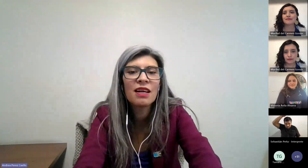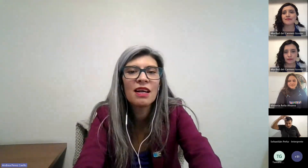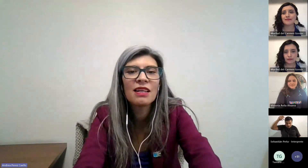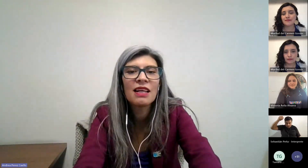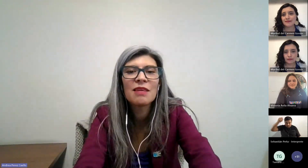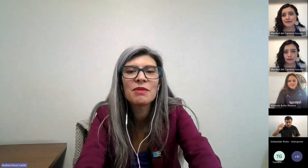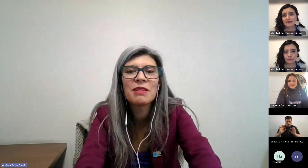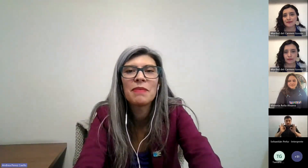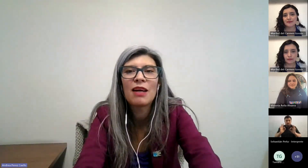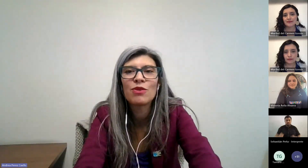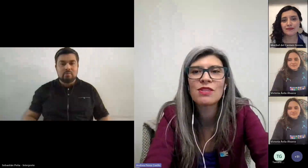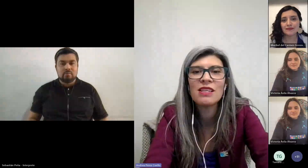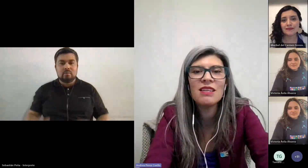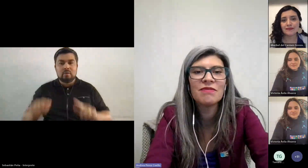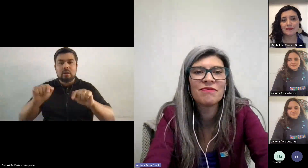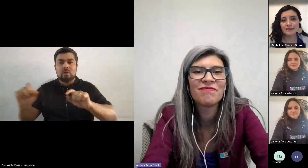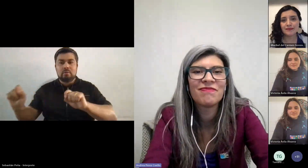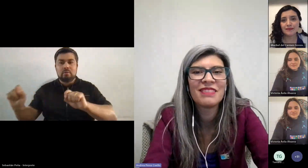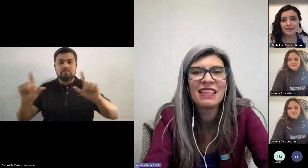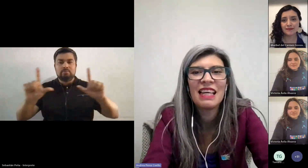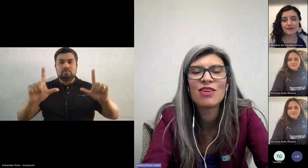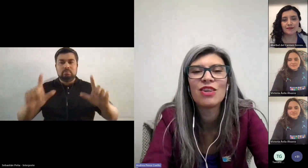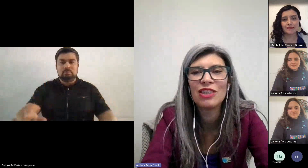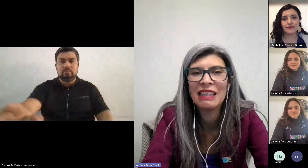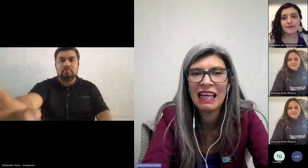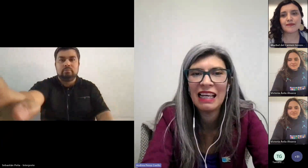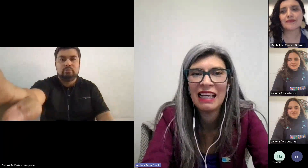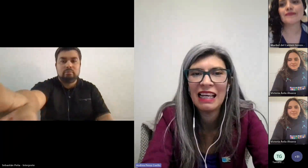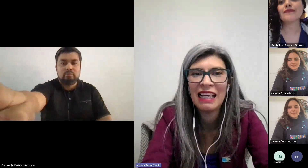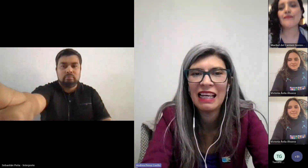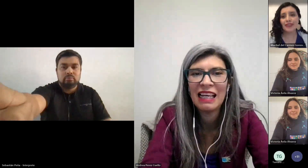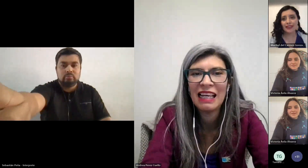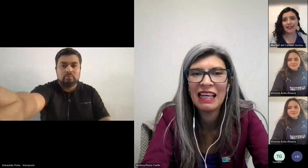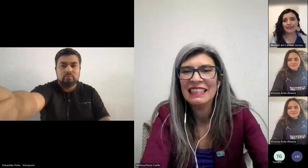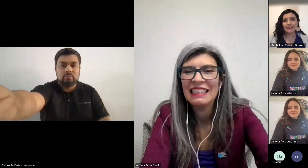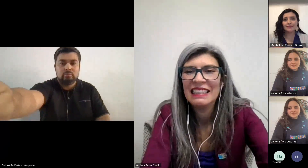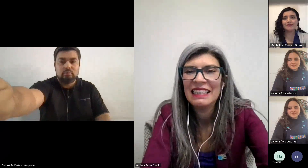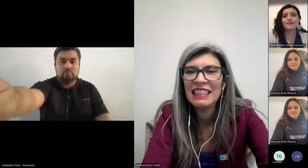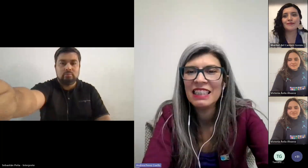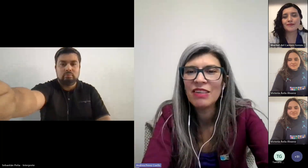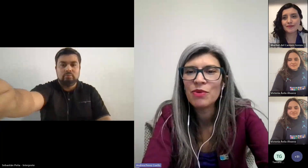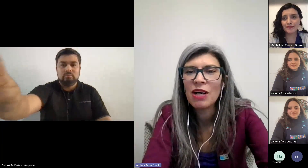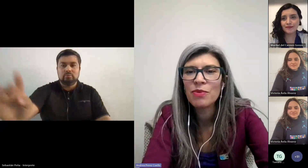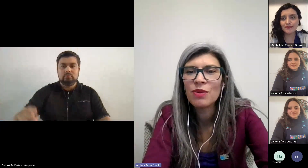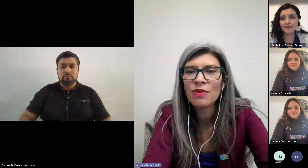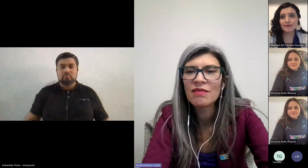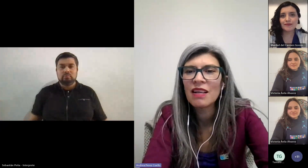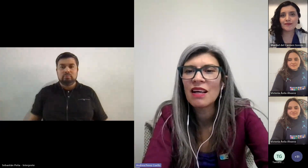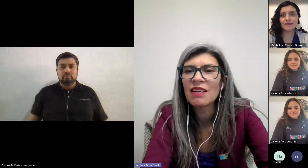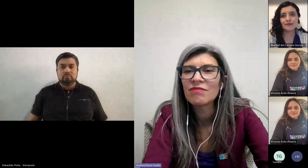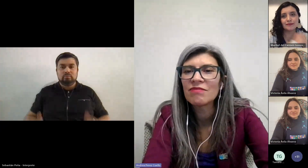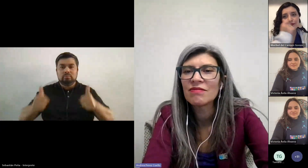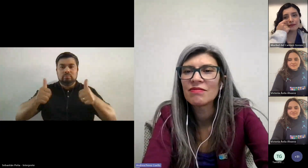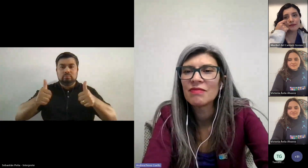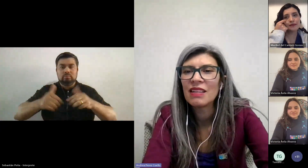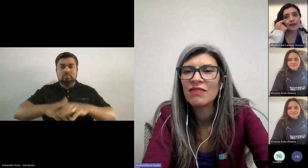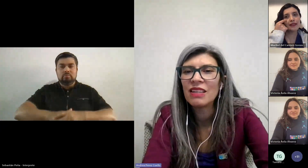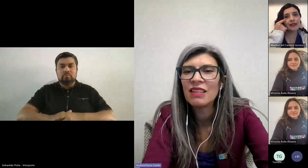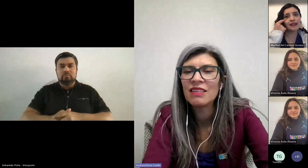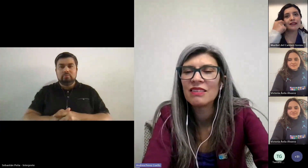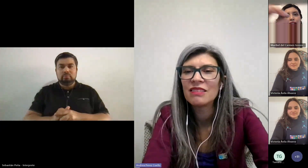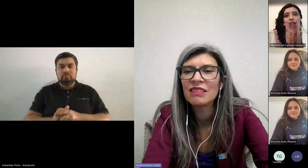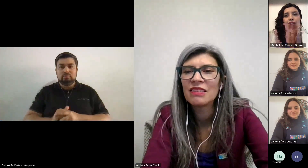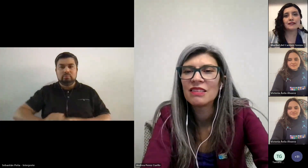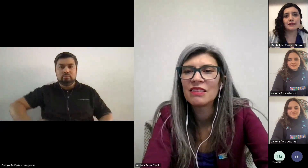Lo voy a agregar a primer plano, ¿sí? Y ahí lo encontré. Y vamos a poner a